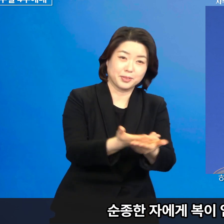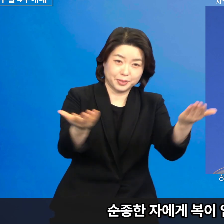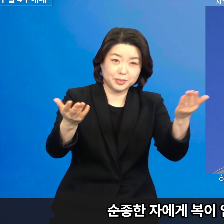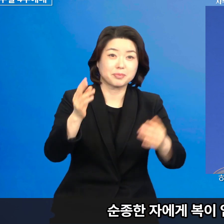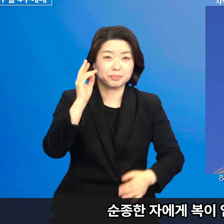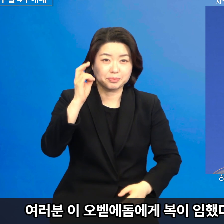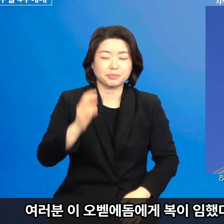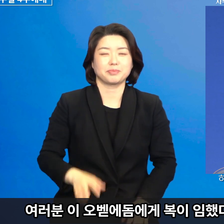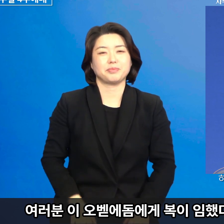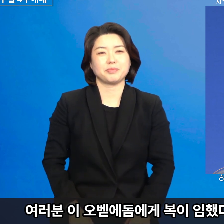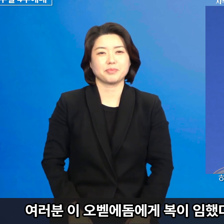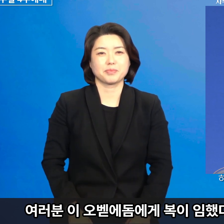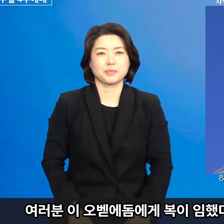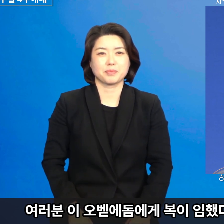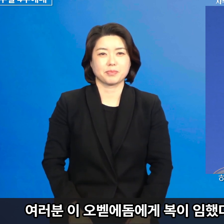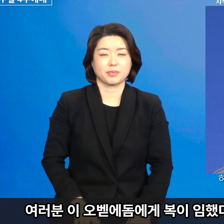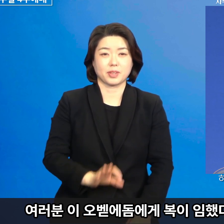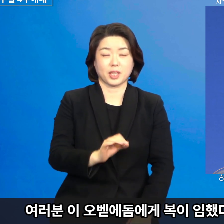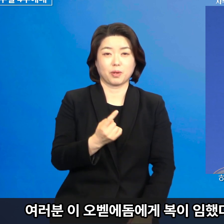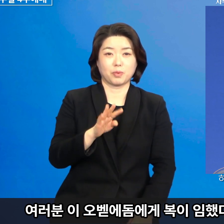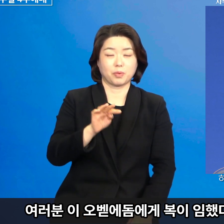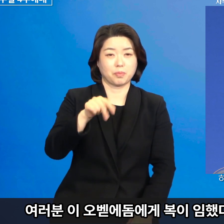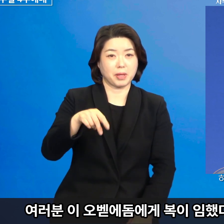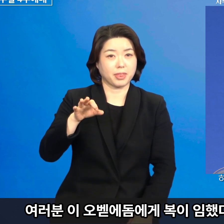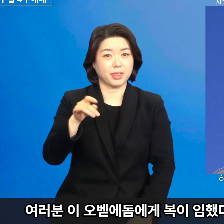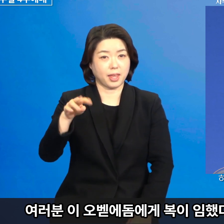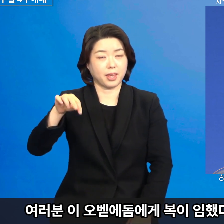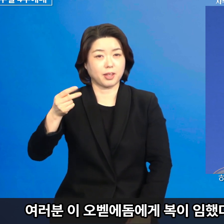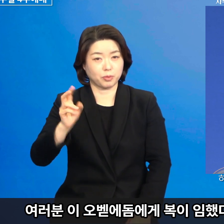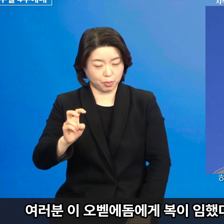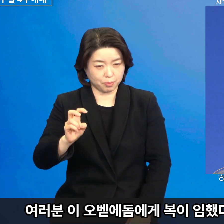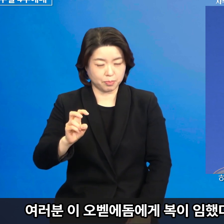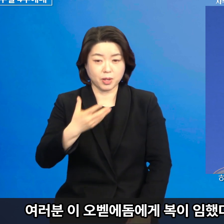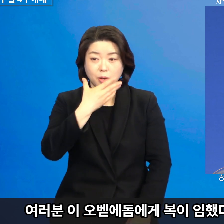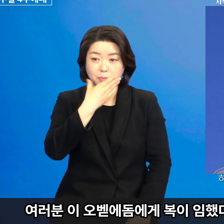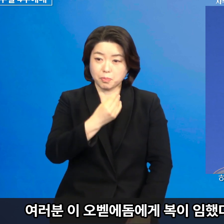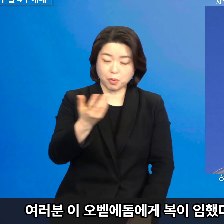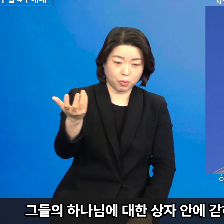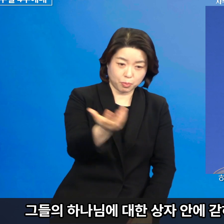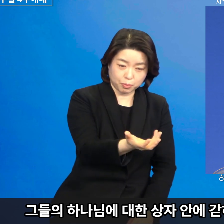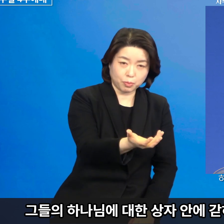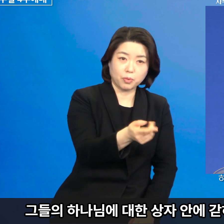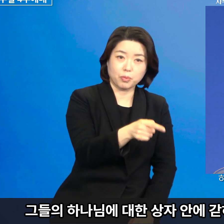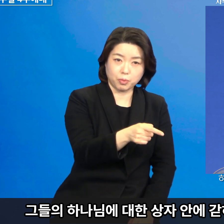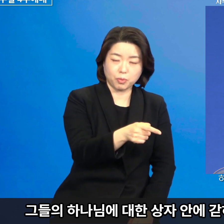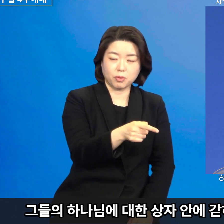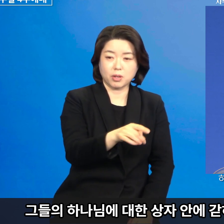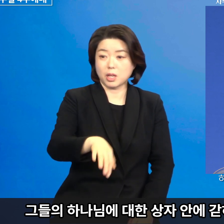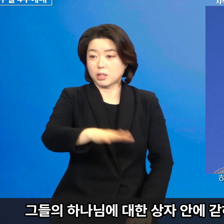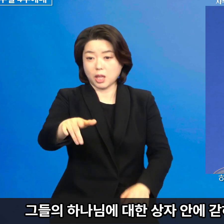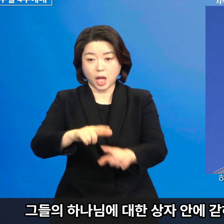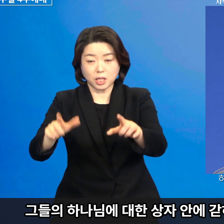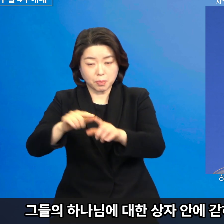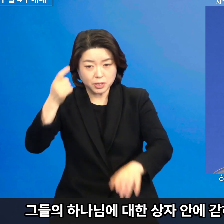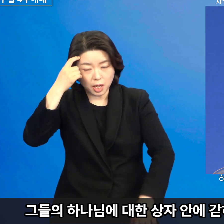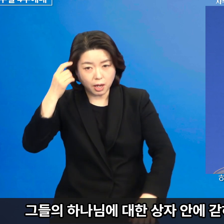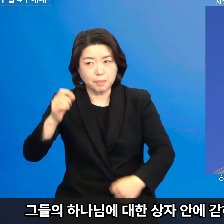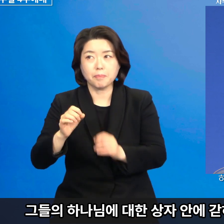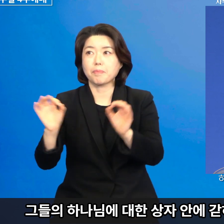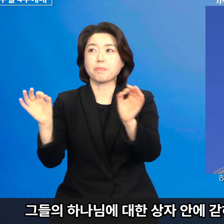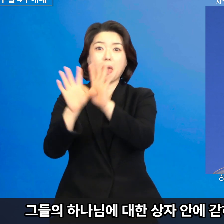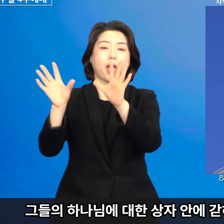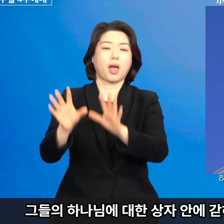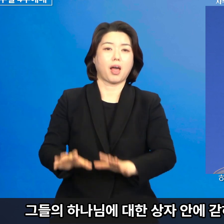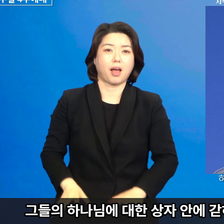여러분, 이 오벳 에돔에게 복이 임했다는 것은 생각을 깨는 거였습니다. 그들의 하나님에 대한 상자 안에 갇혀 있었던 것을